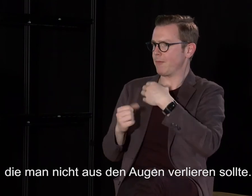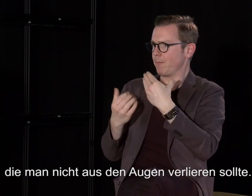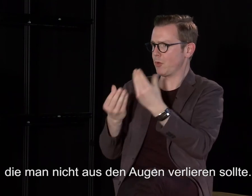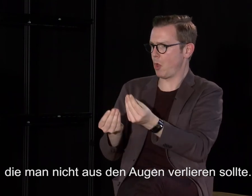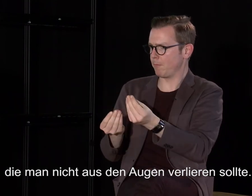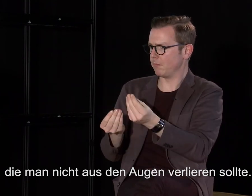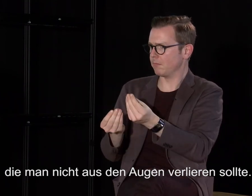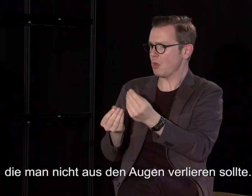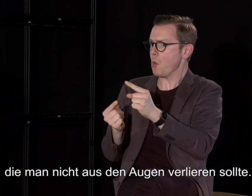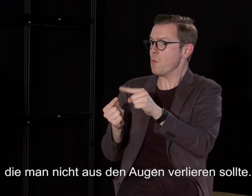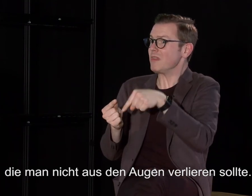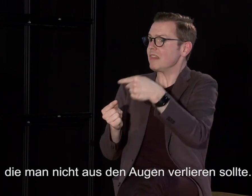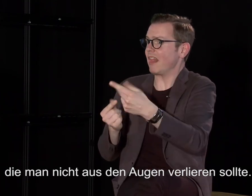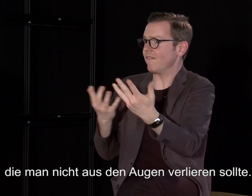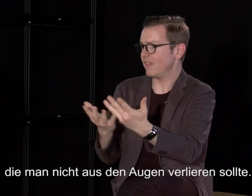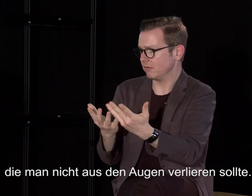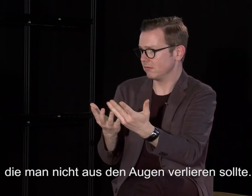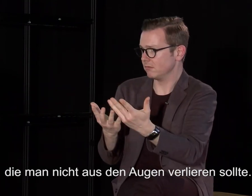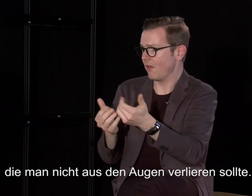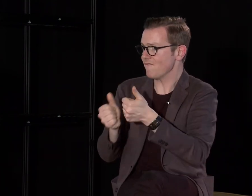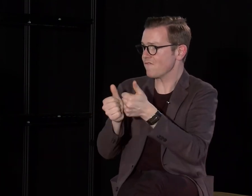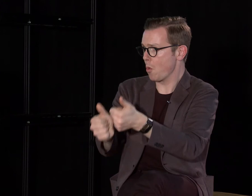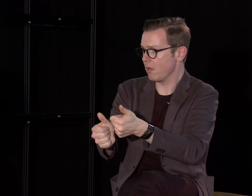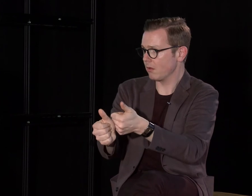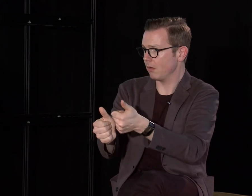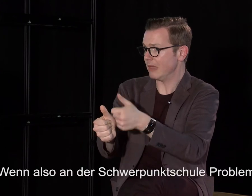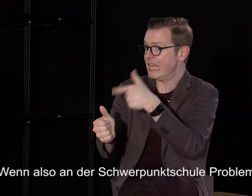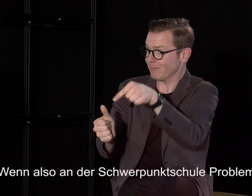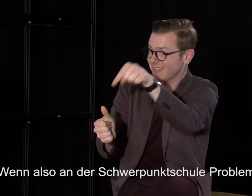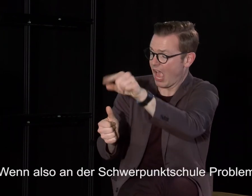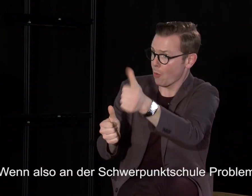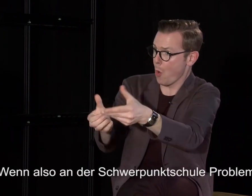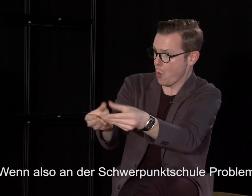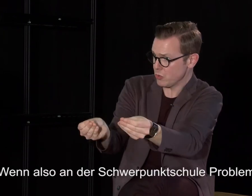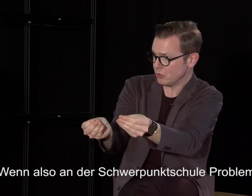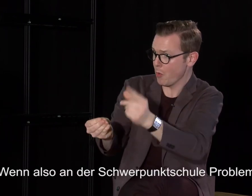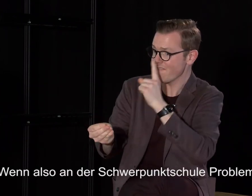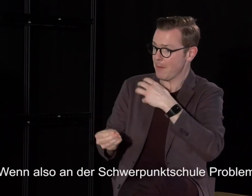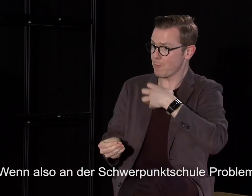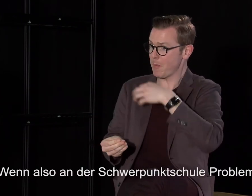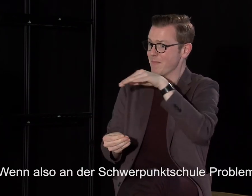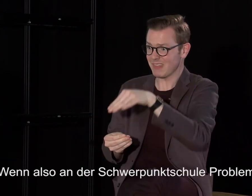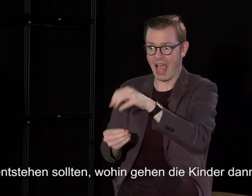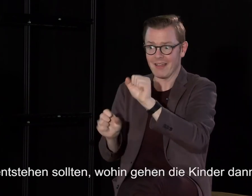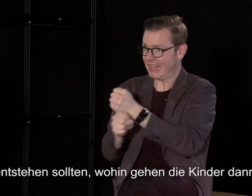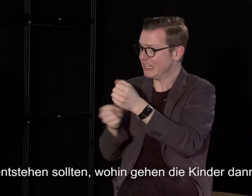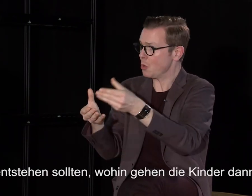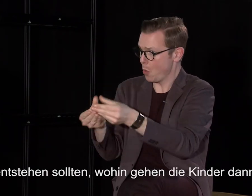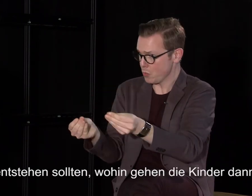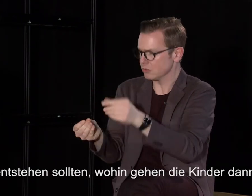Probleme bekommen kann. Und dann, was ist davon die Folge? Also, gibt es dann für Probleme, die dann entstehen können, gibt es dann, also